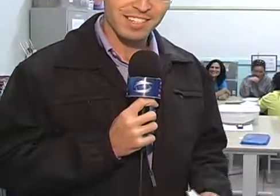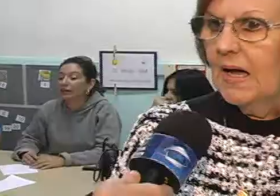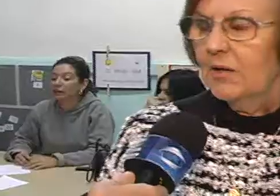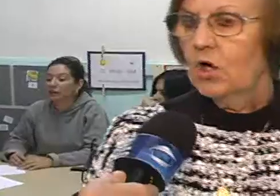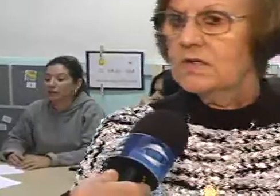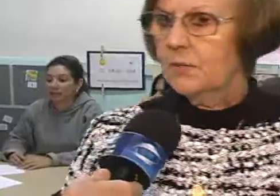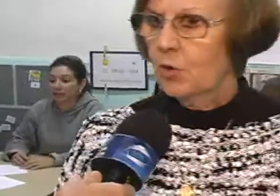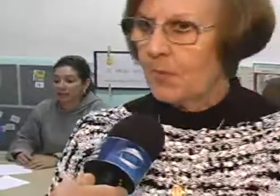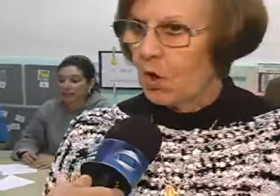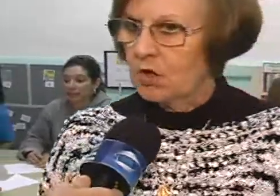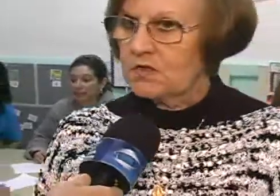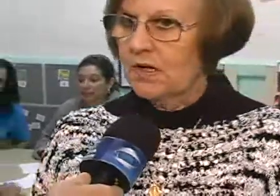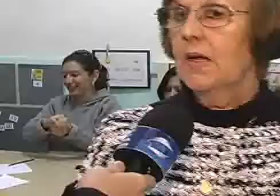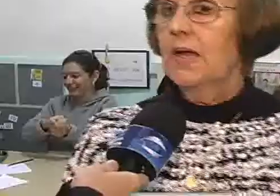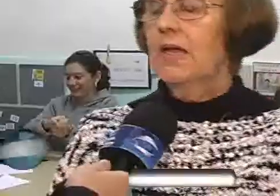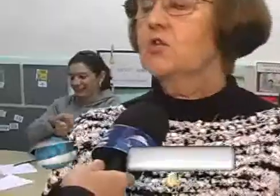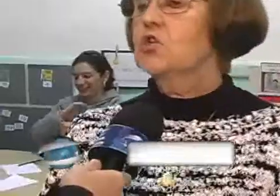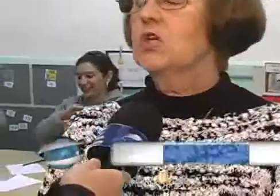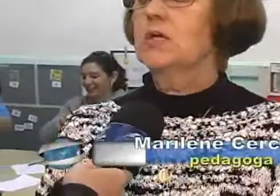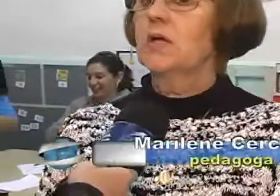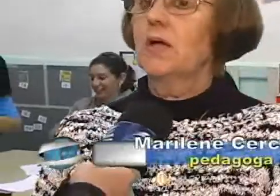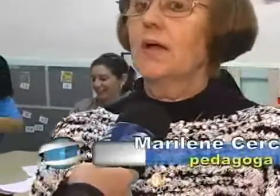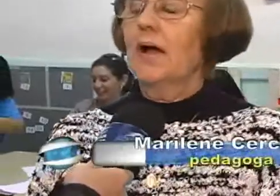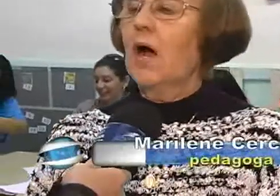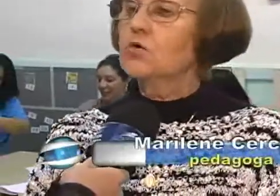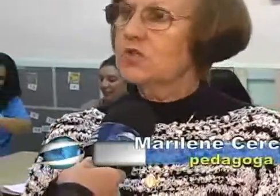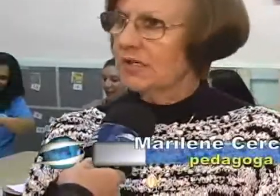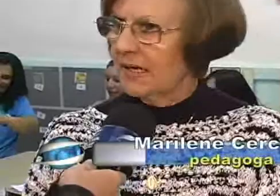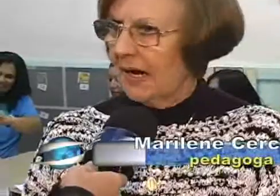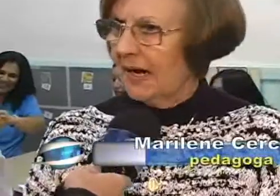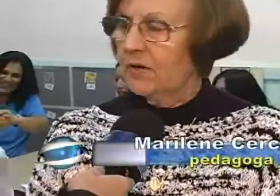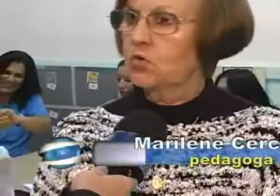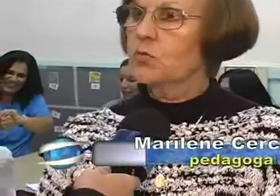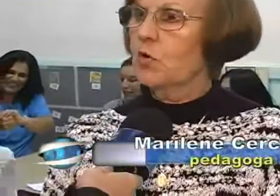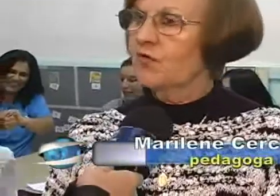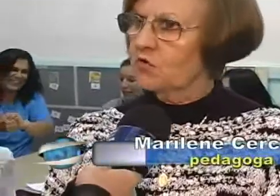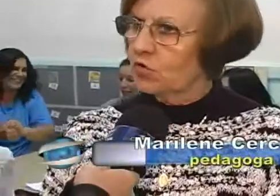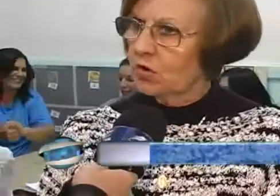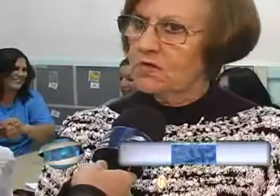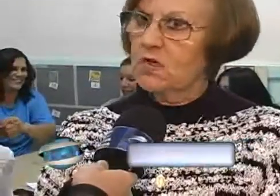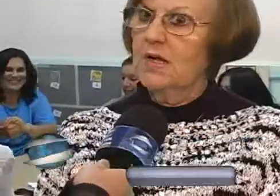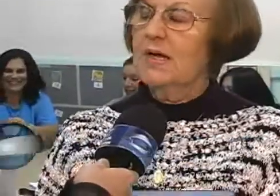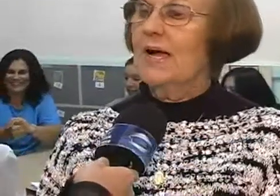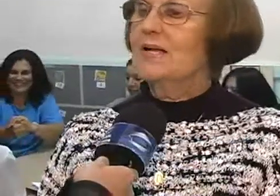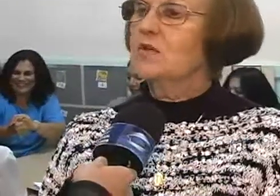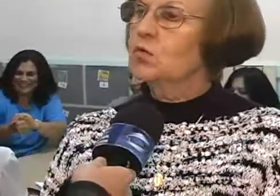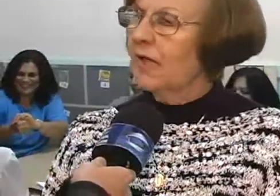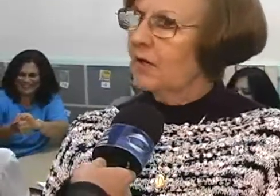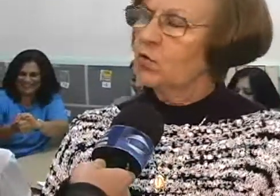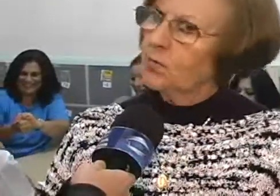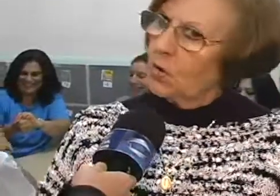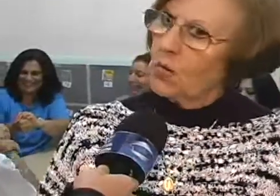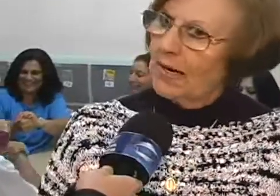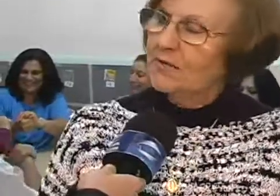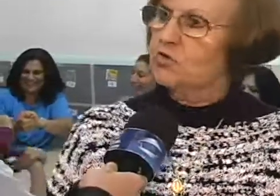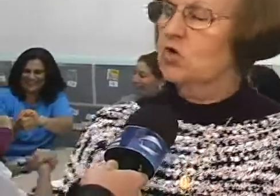A nossa proposta é de auxiliar os professores, caso tenho, no meu caso, que sou